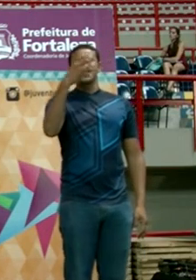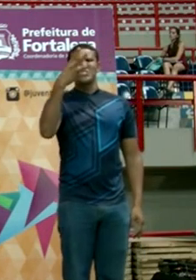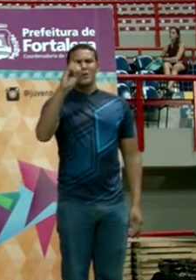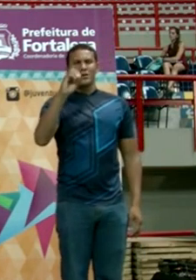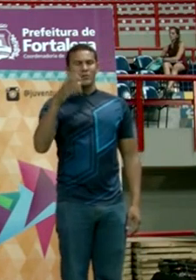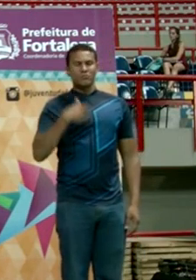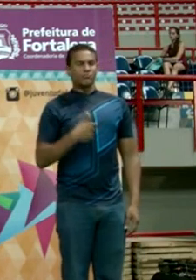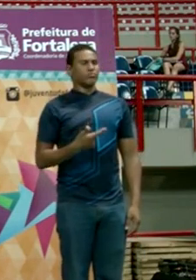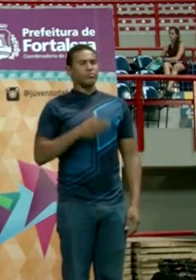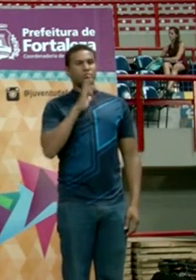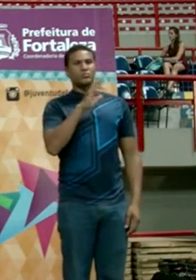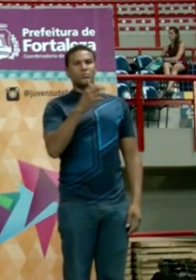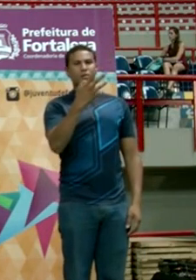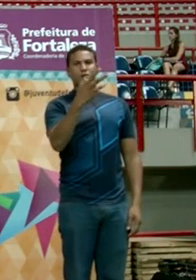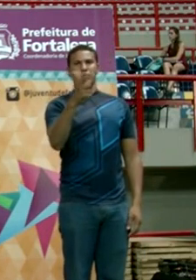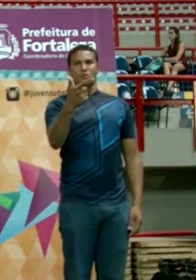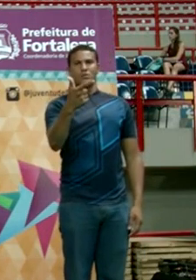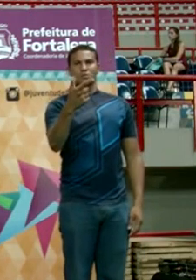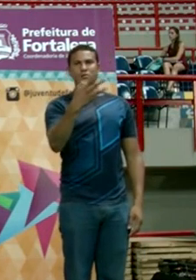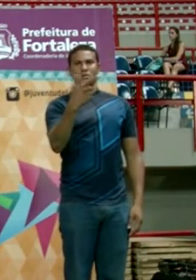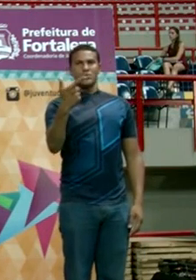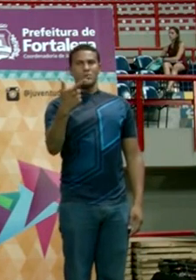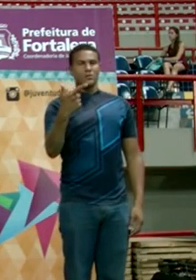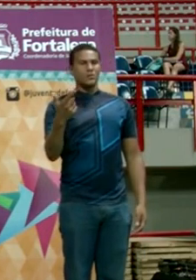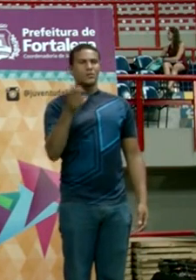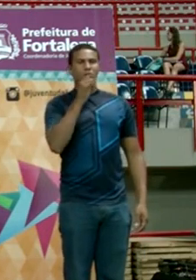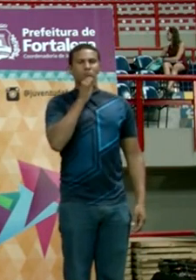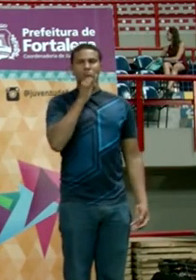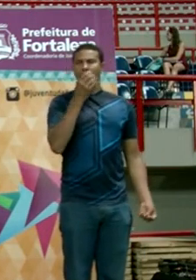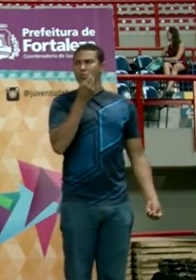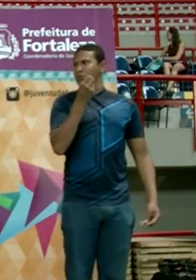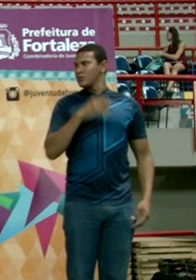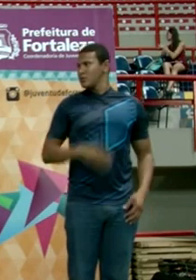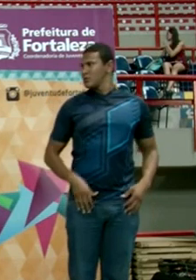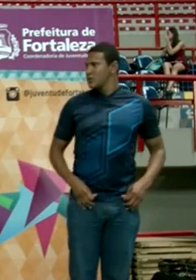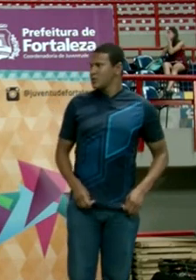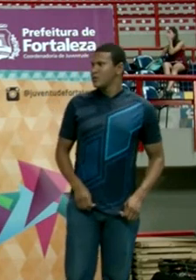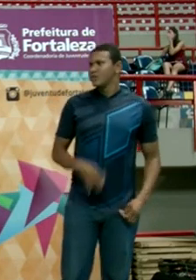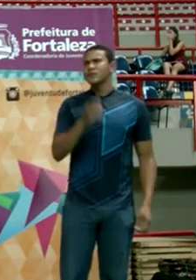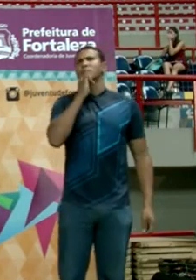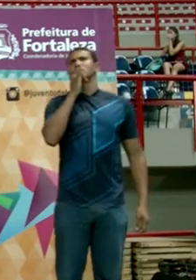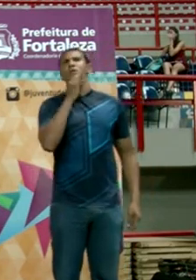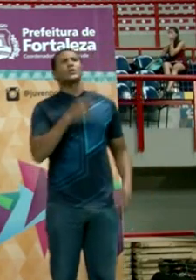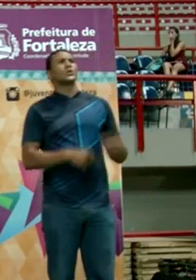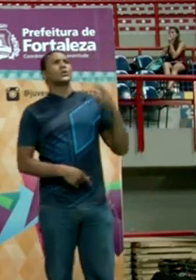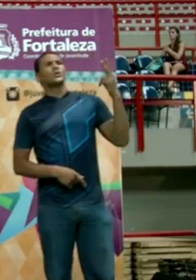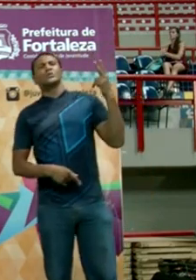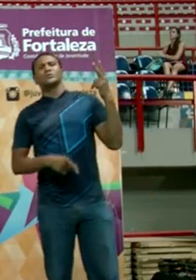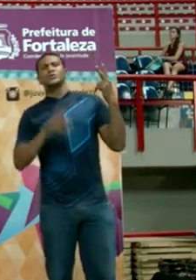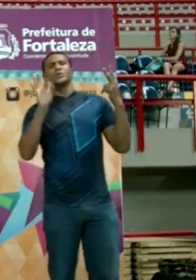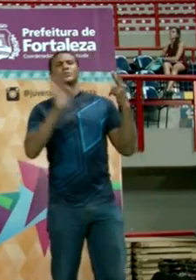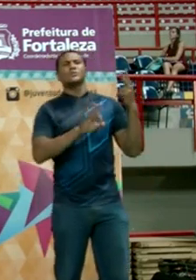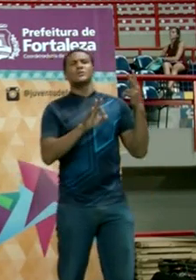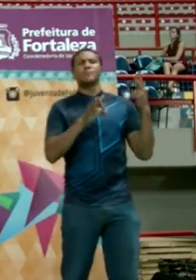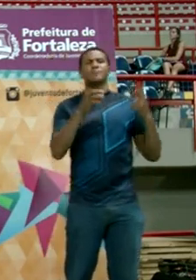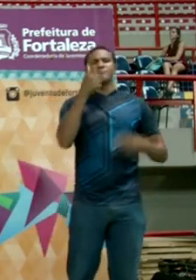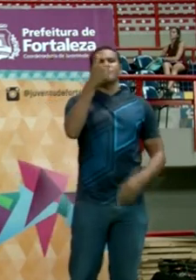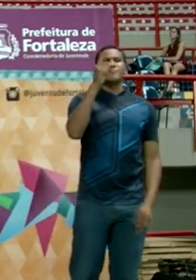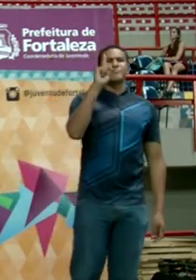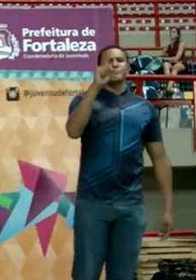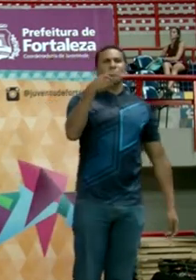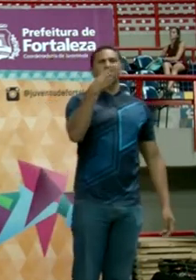840, 42, bem rapidinho. Quanto é que é, tipo assim, 2% de